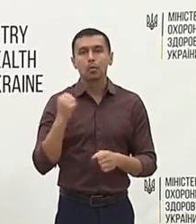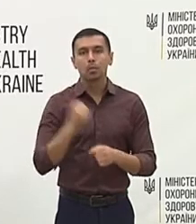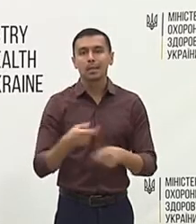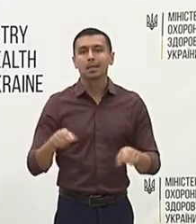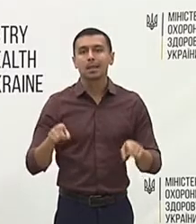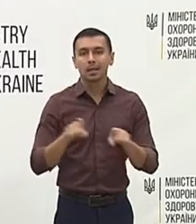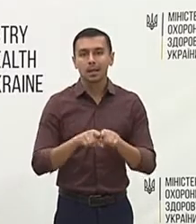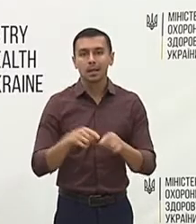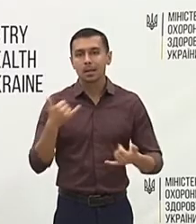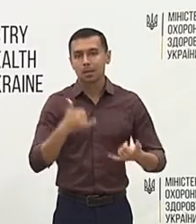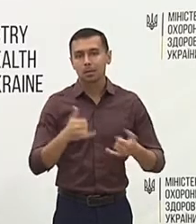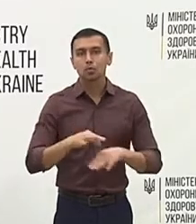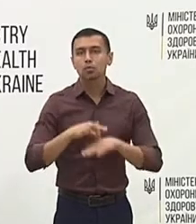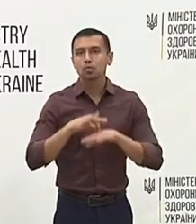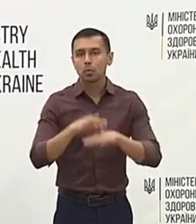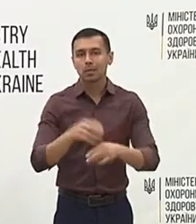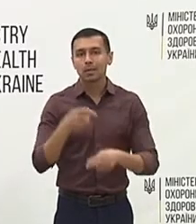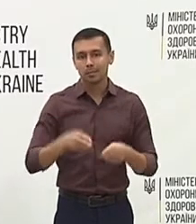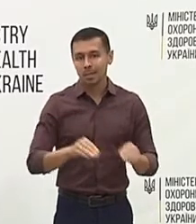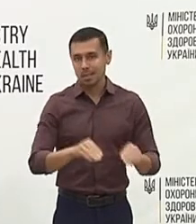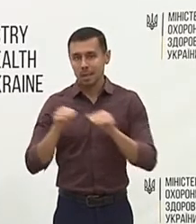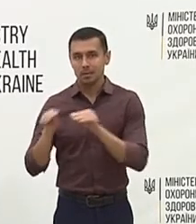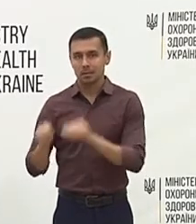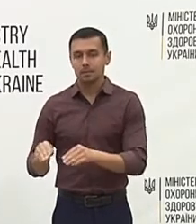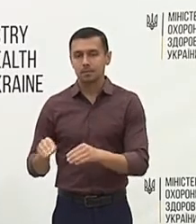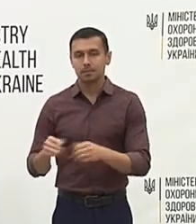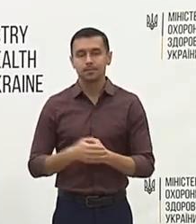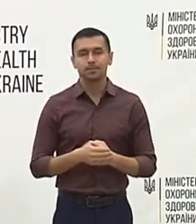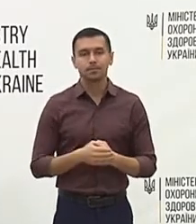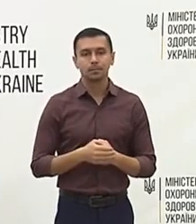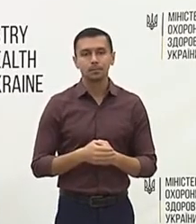робити такий лабораторний супровід трансплантації.